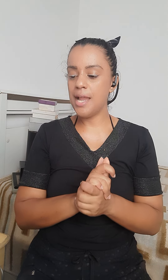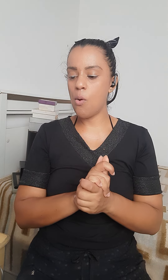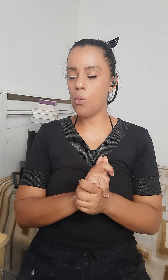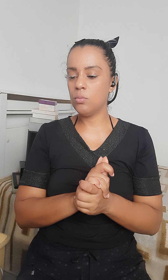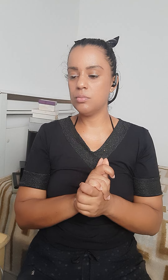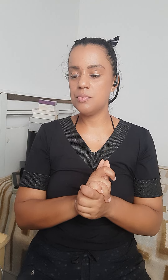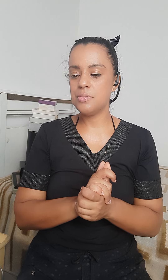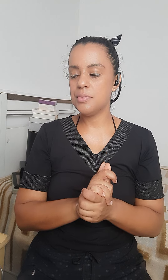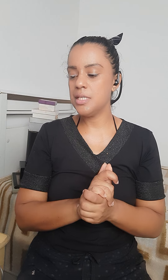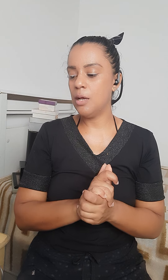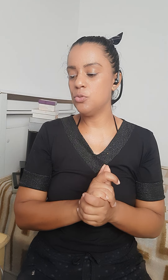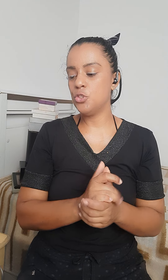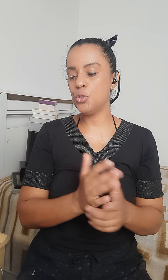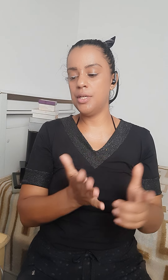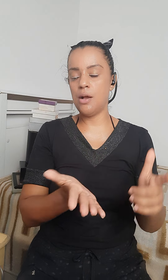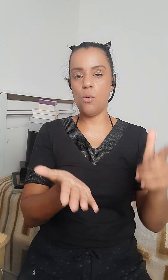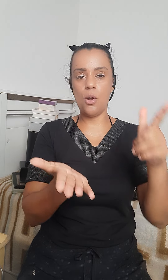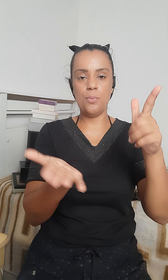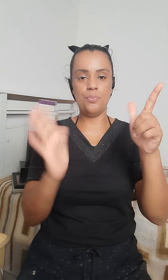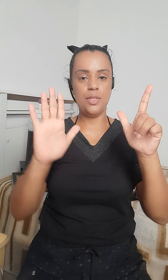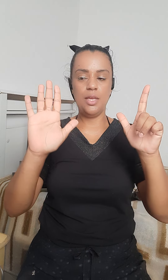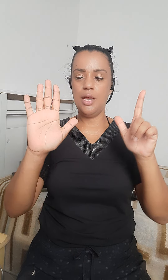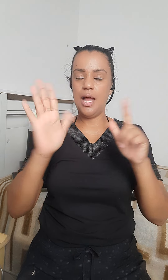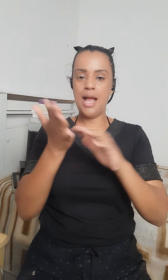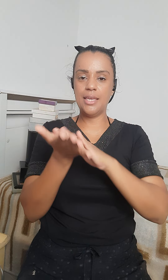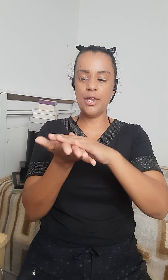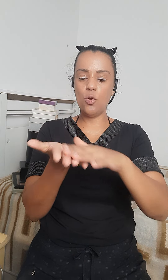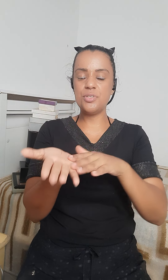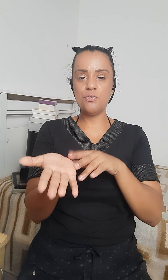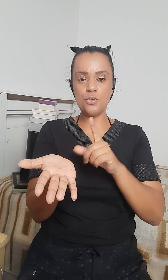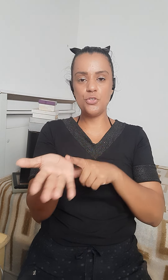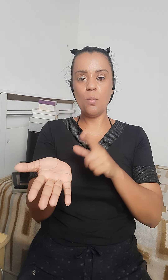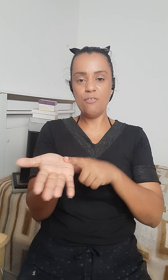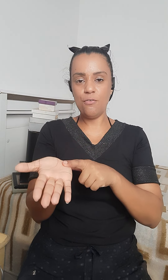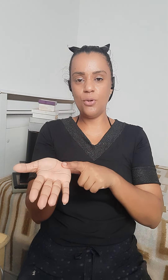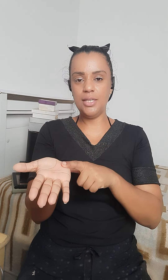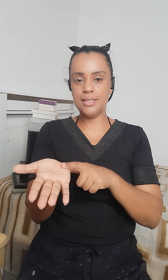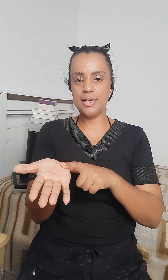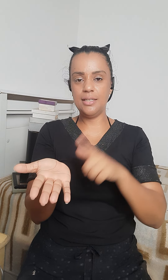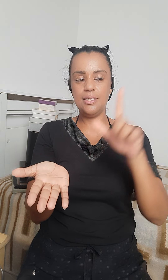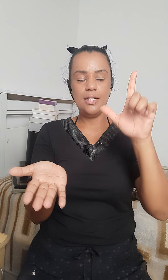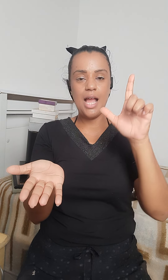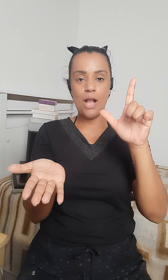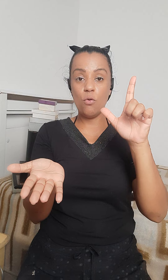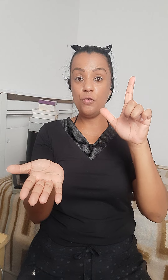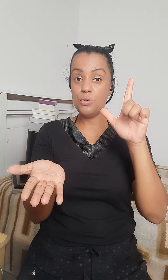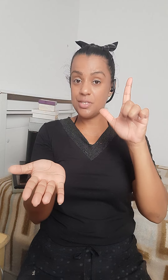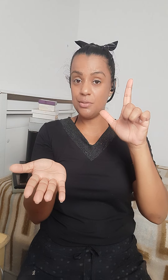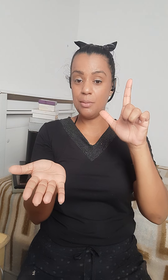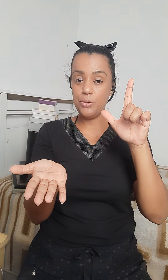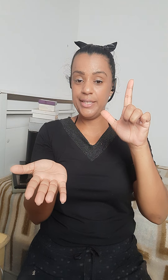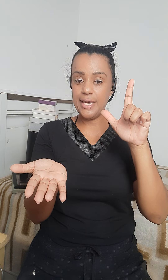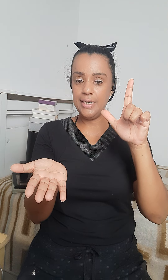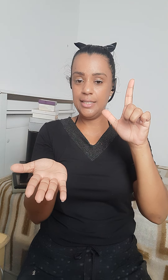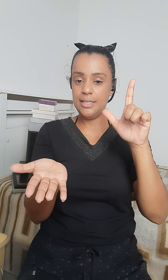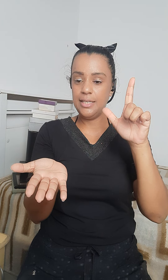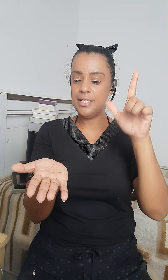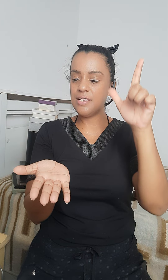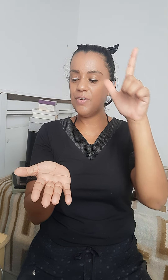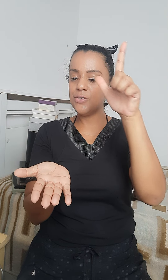Jornal, sinal de jornal, ó. Aqui é como se fosse uma folha, tá? A configuração da mão em L. Você faz isso